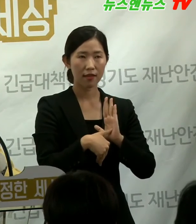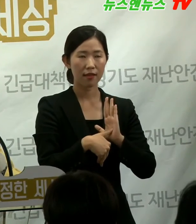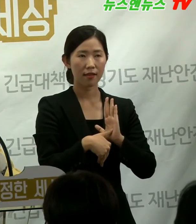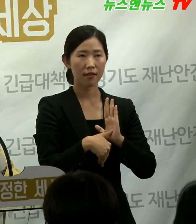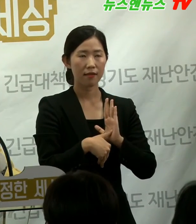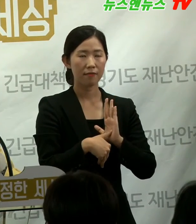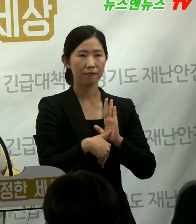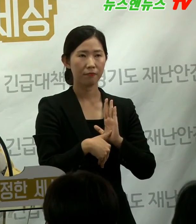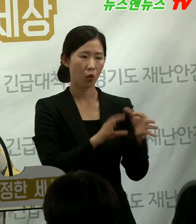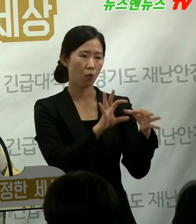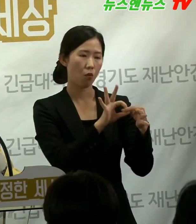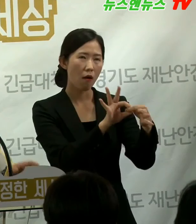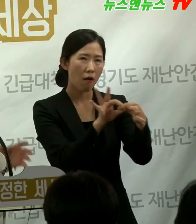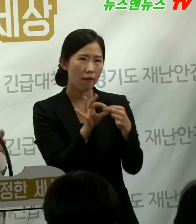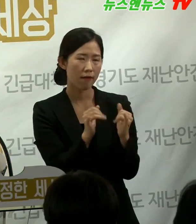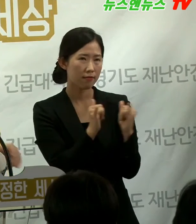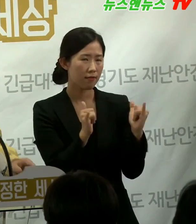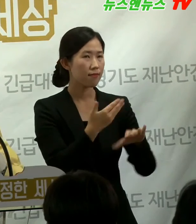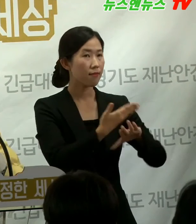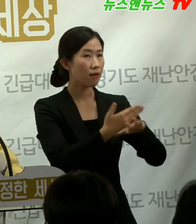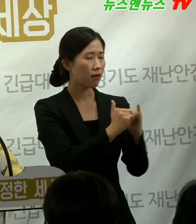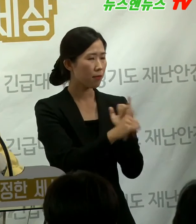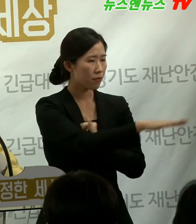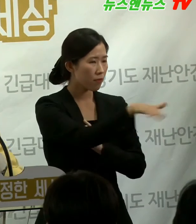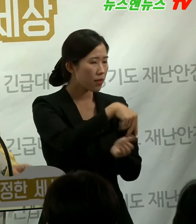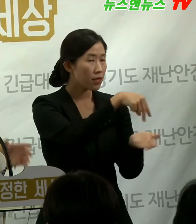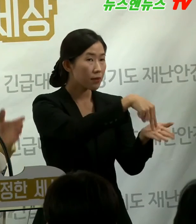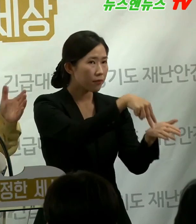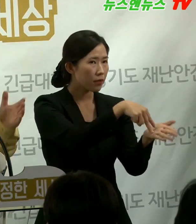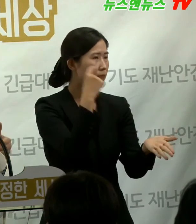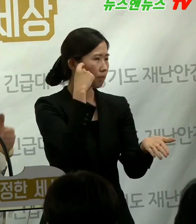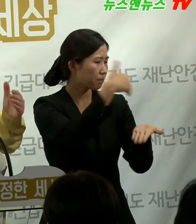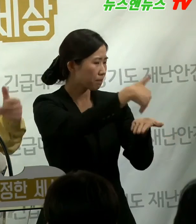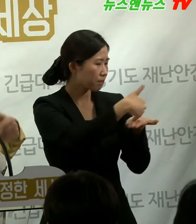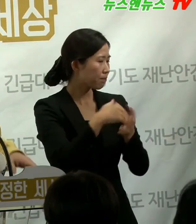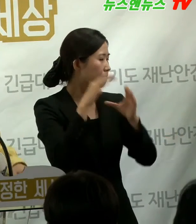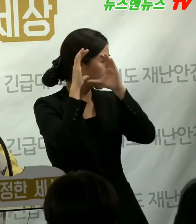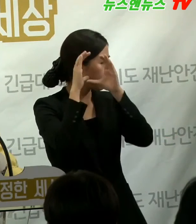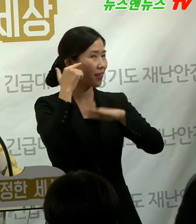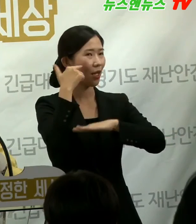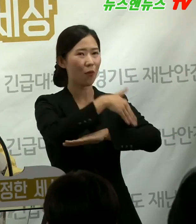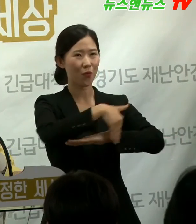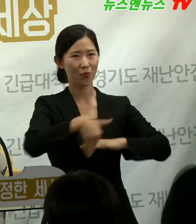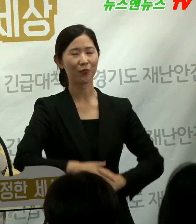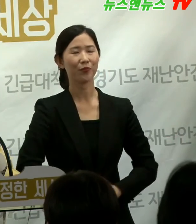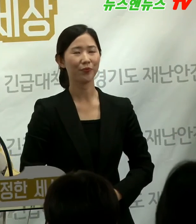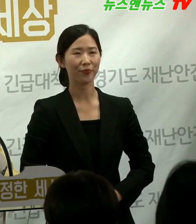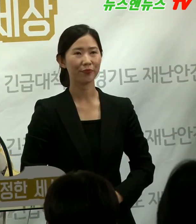또는 상대방에 대해서 의견을 많이 듣도록 하겠습니다. 아까 그 저희가